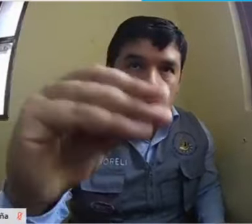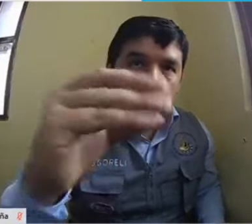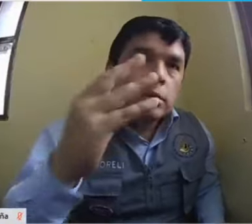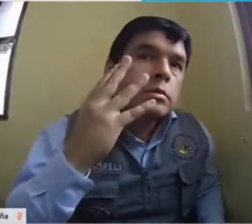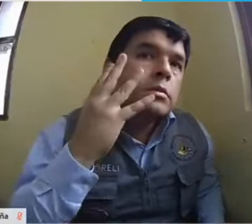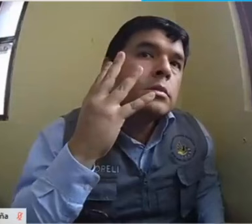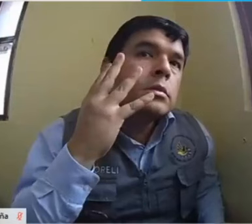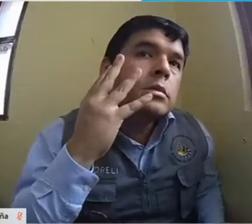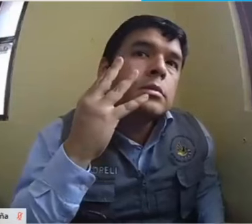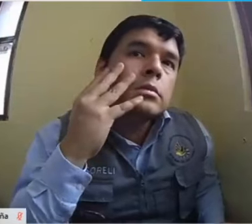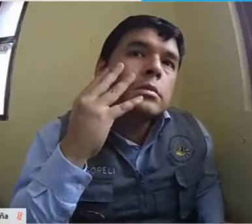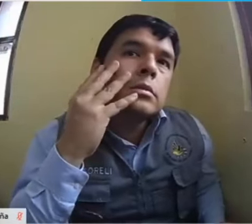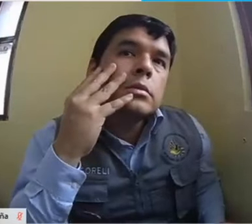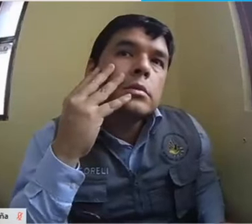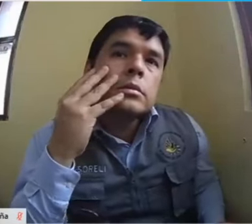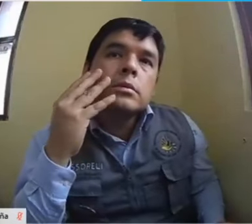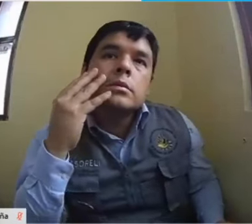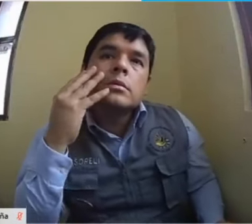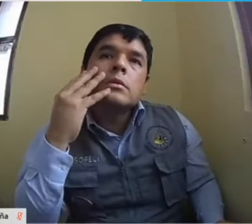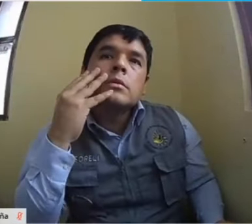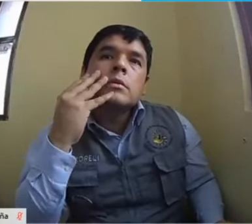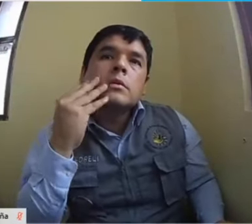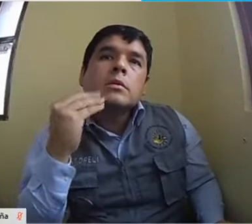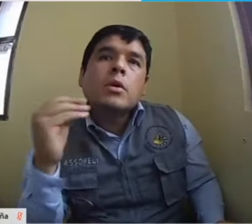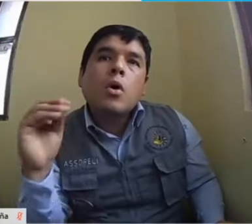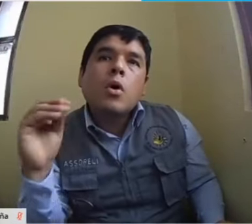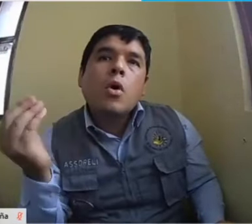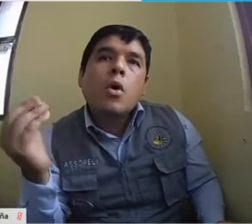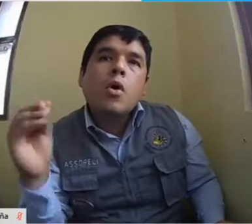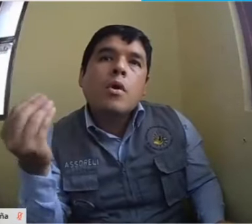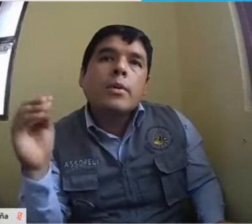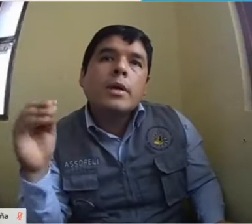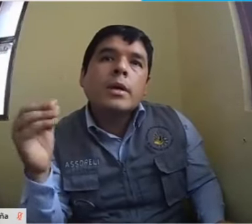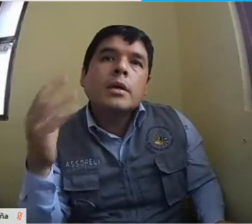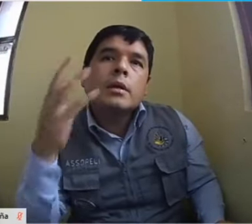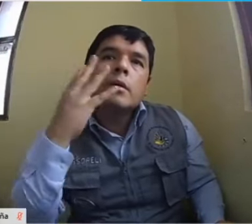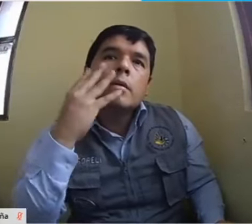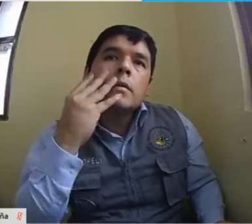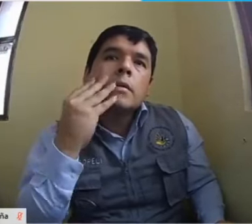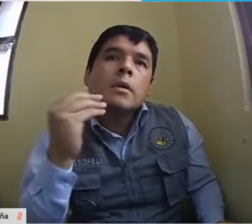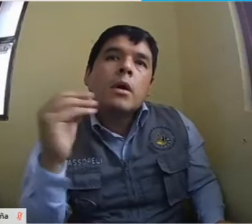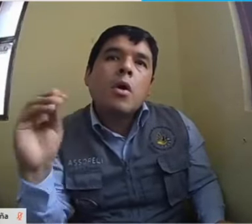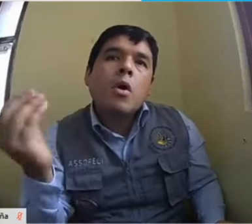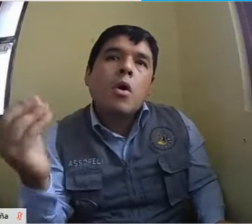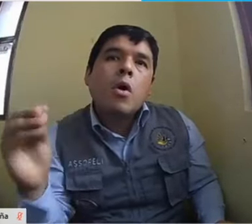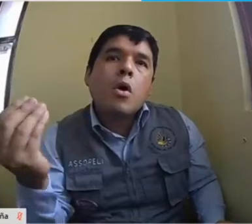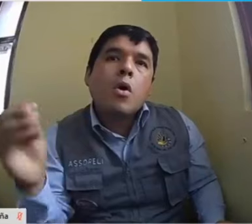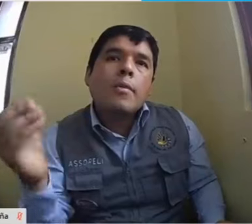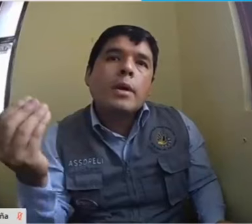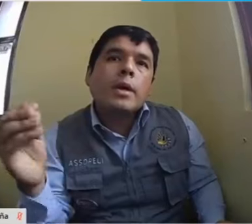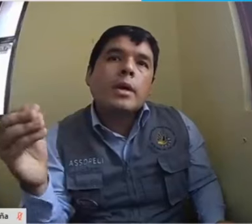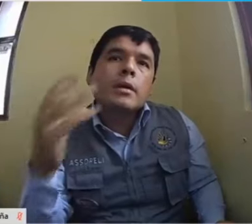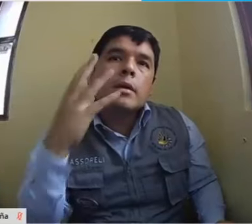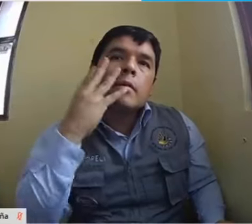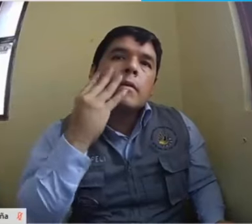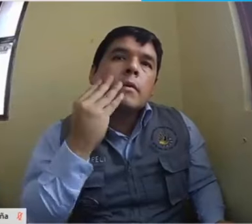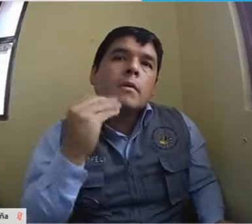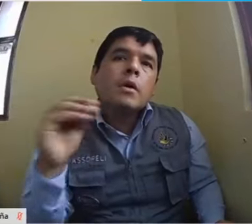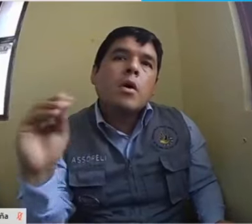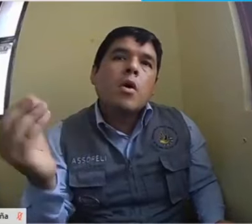esta es otra seña de joven, de la mejilla y un movimiento de rotación ahí de la mano.